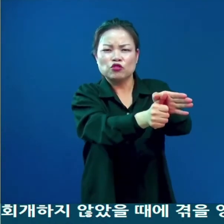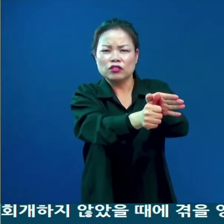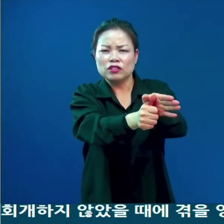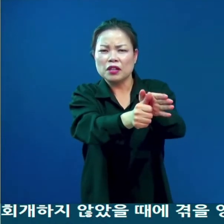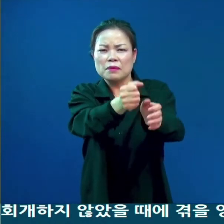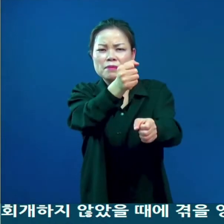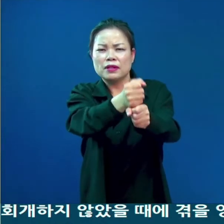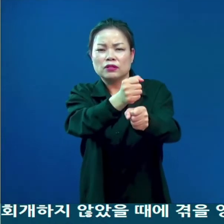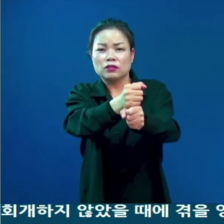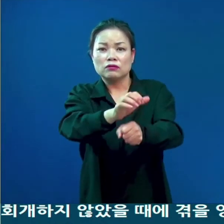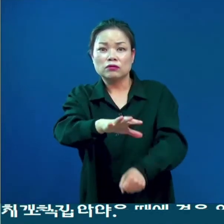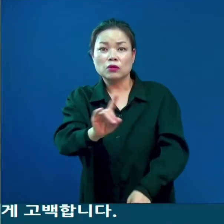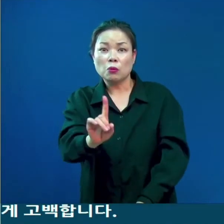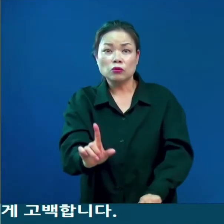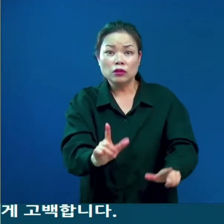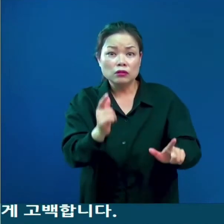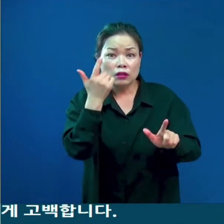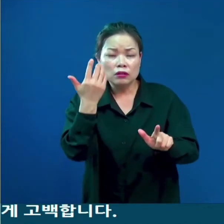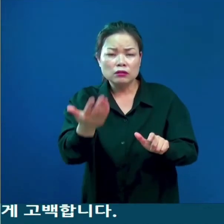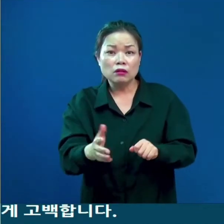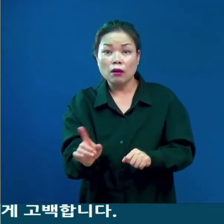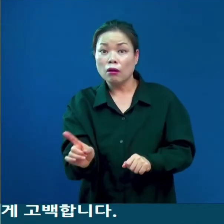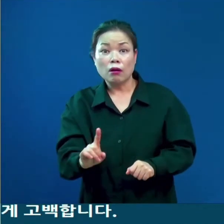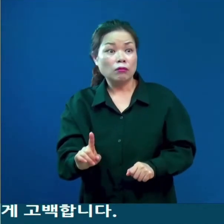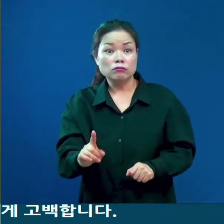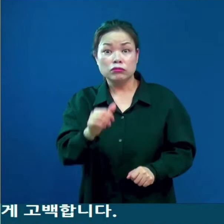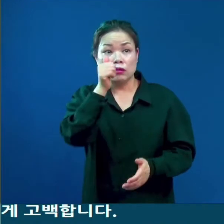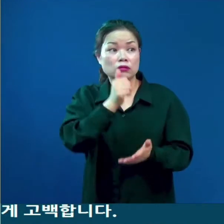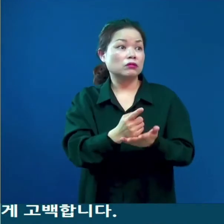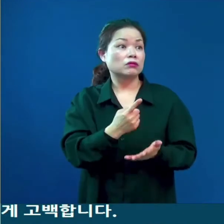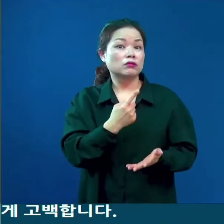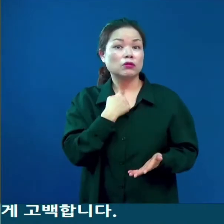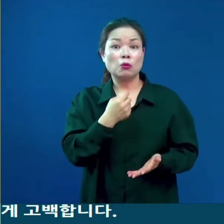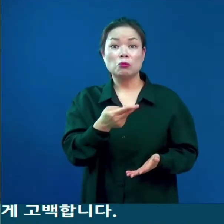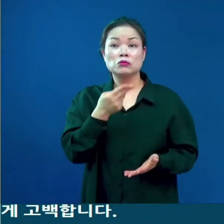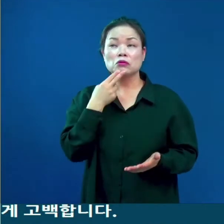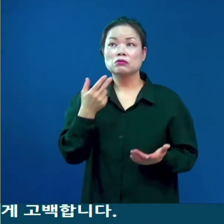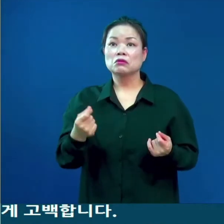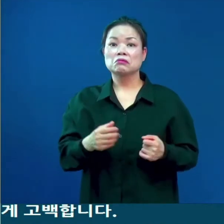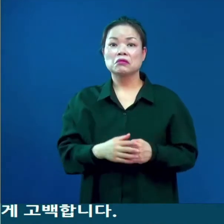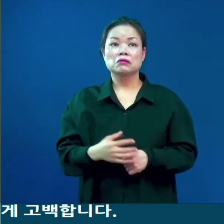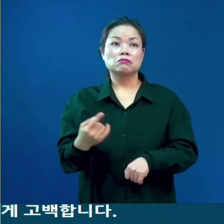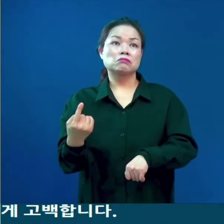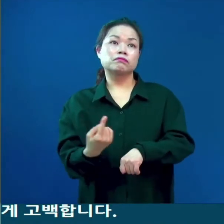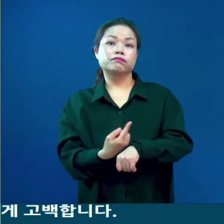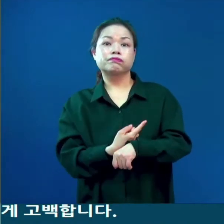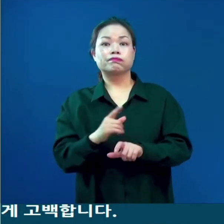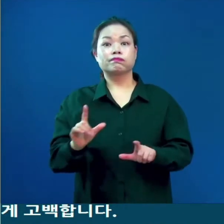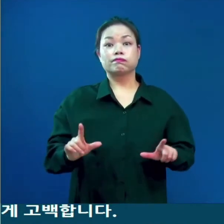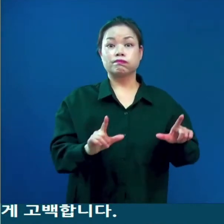만들고 처음에는 어떻게 지냈어요? 아무렇지도 않은 태연하게 지냈습니다.